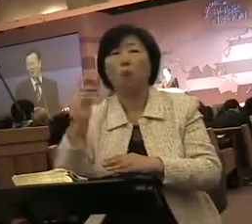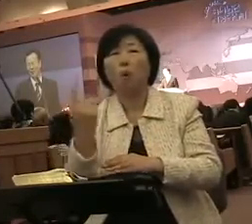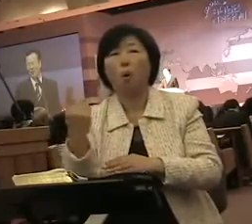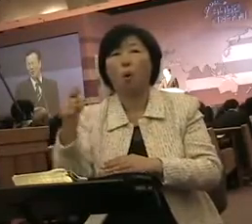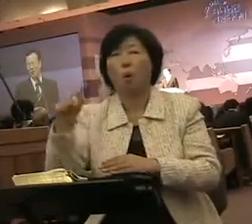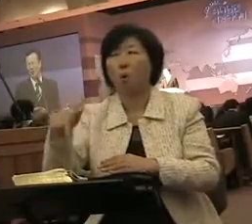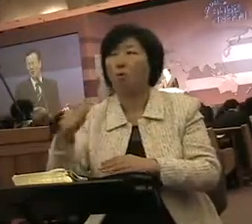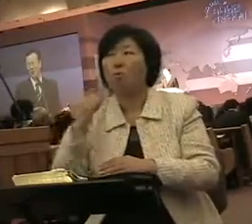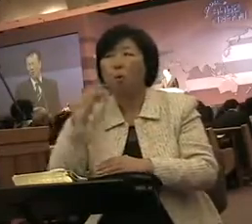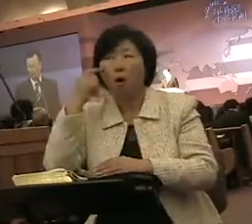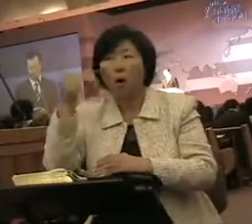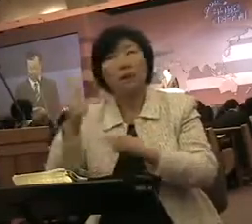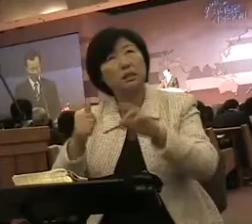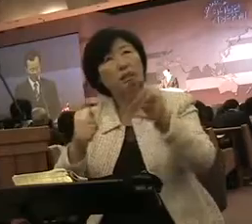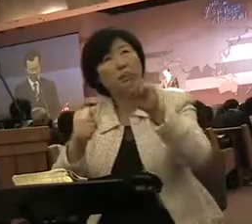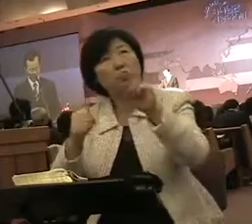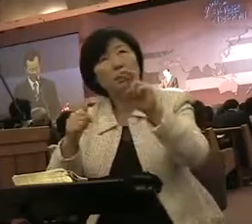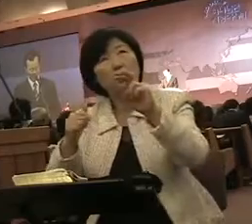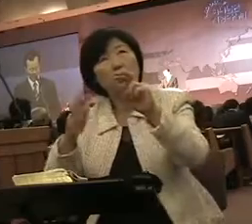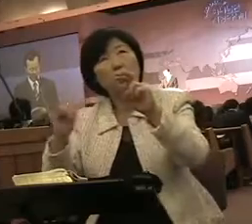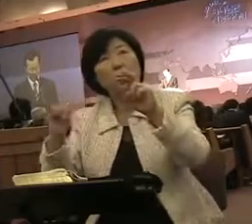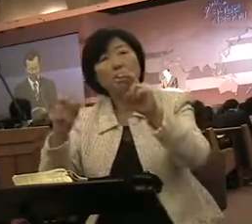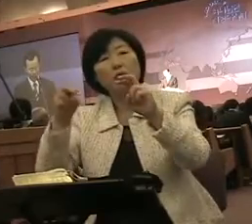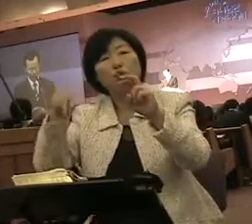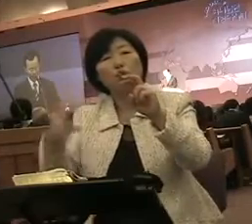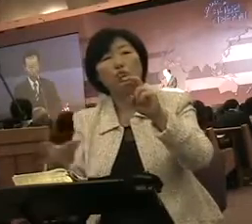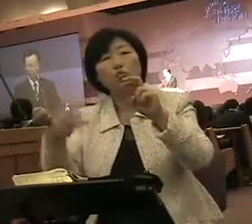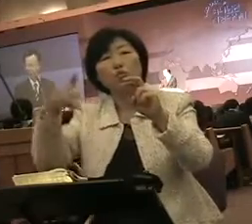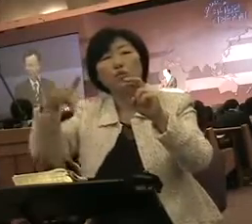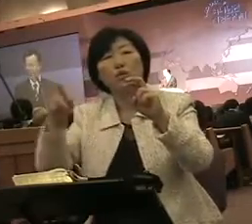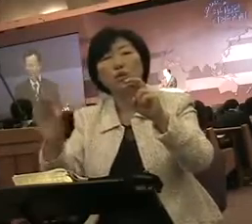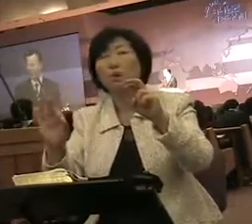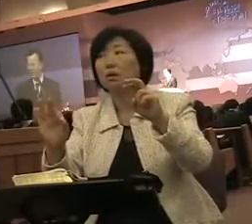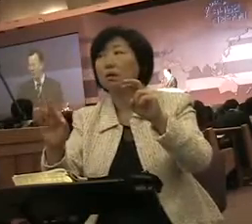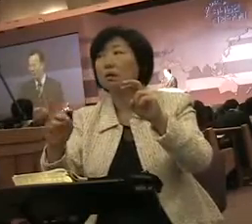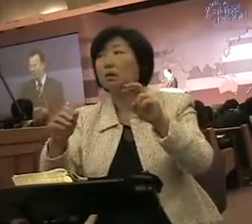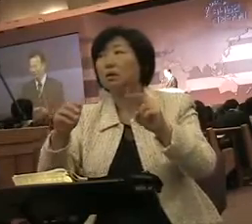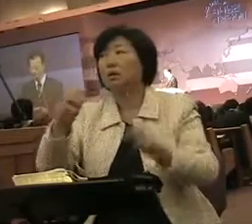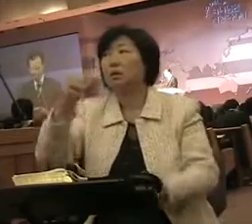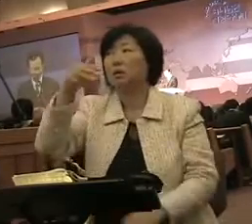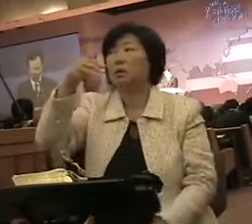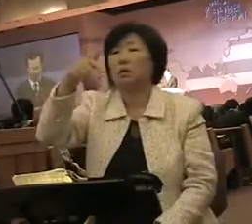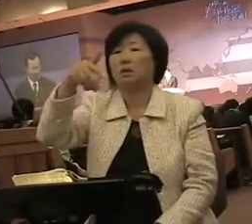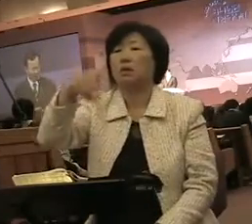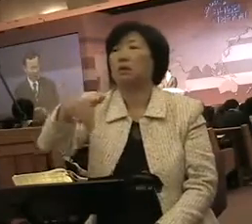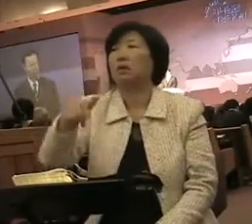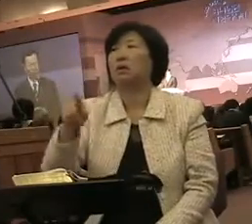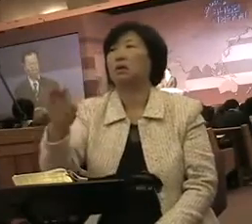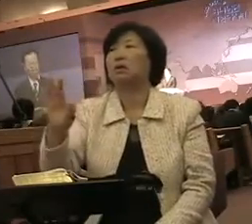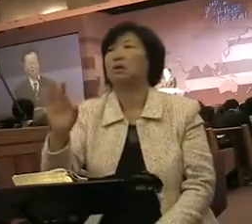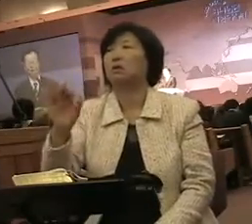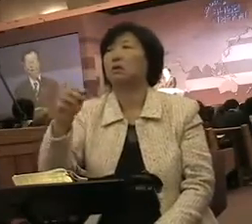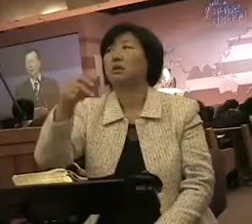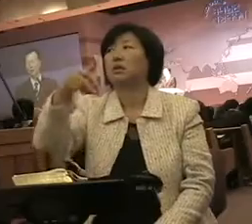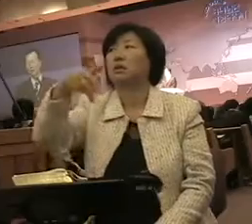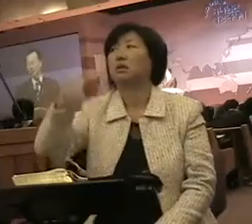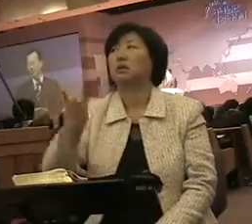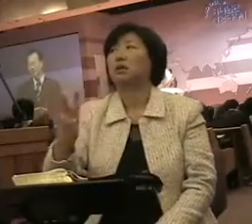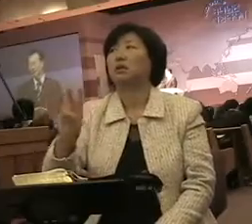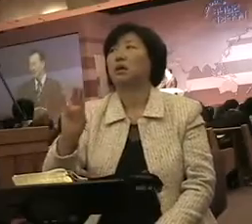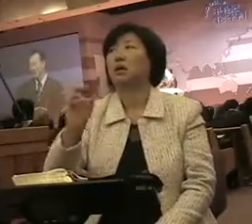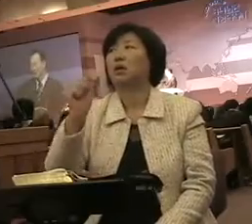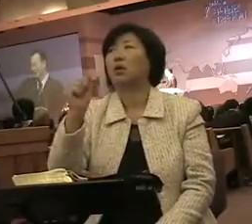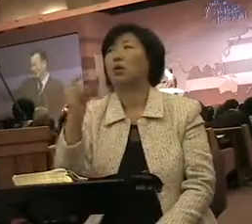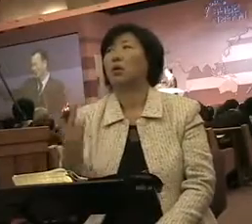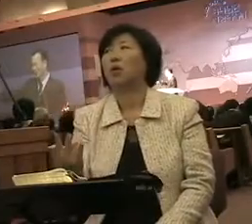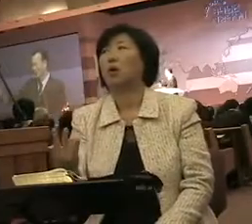한 20여 명의 순장님들 중에 3부 때는 정재환 집사님 순장님이 대표로 우리 파송패를